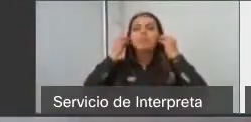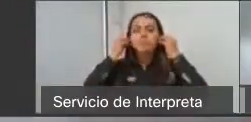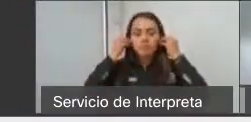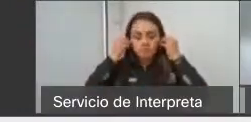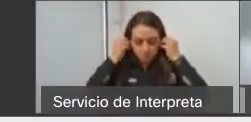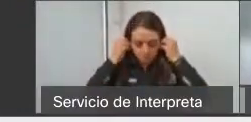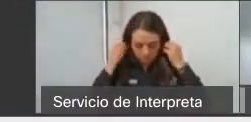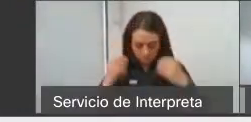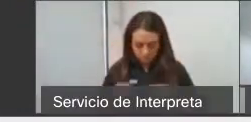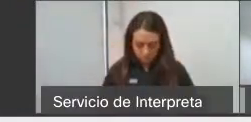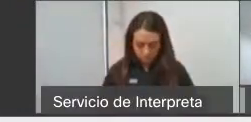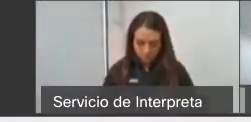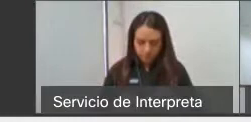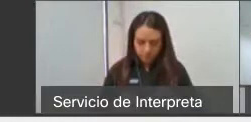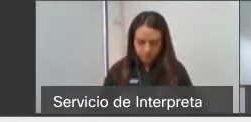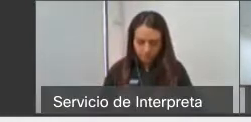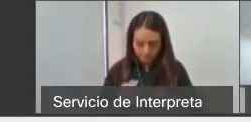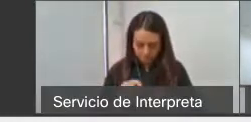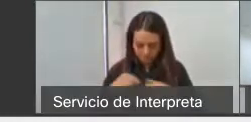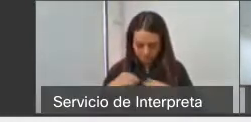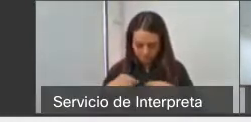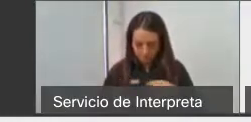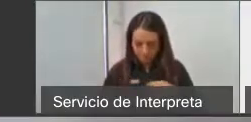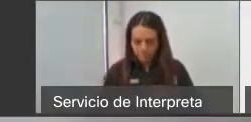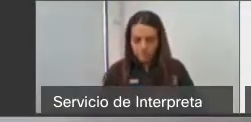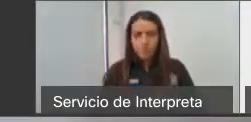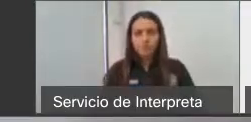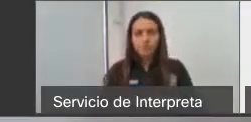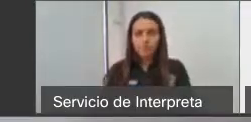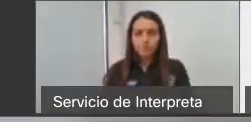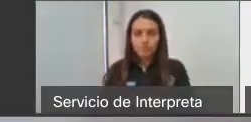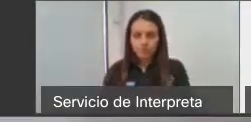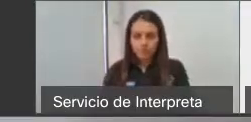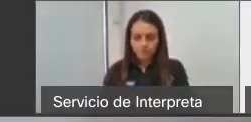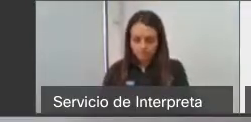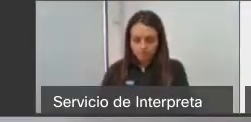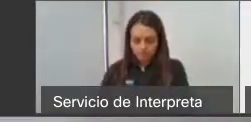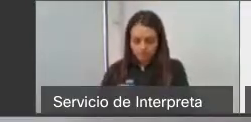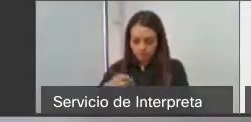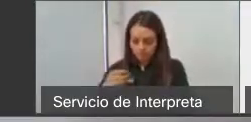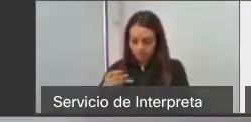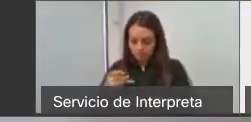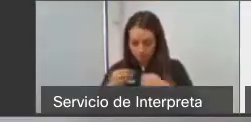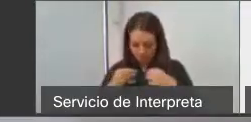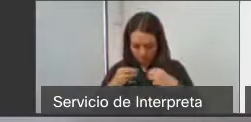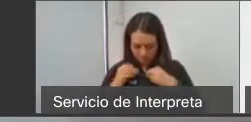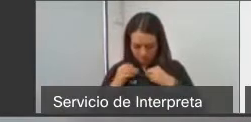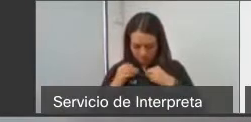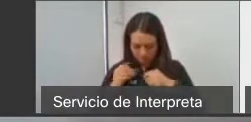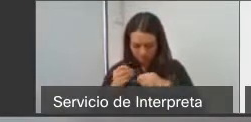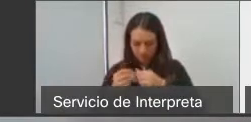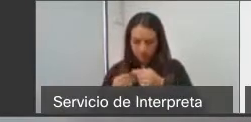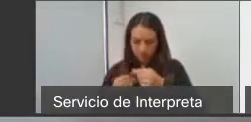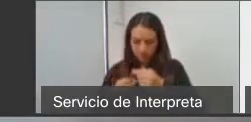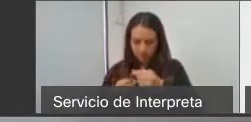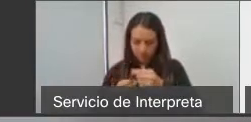Ahí, ¿será que ya me escuchas bien? Te estoy oyendo, sí. Háblame un poquito más. Ah, bueno, estoy leyendo aquí que dice una